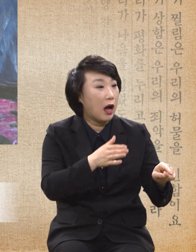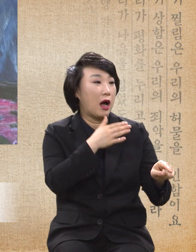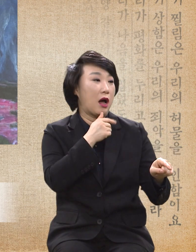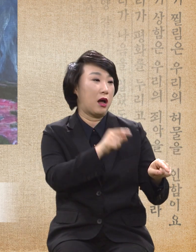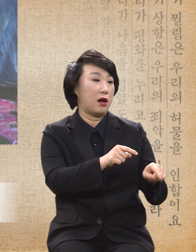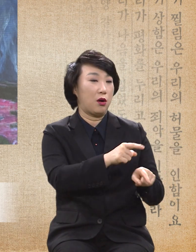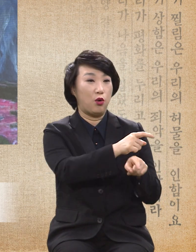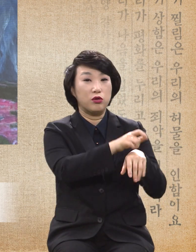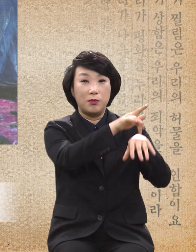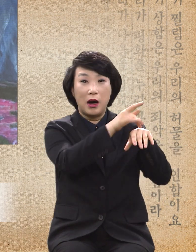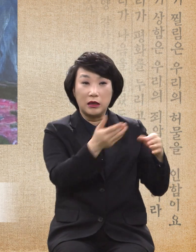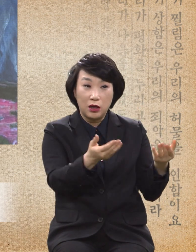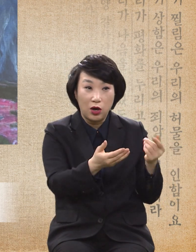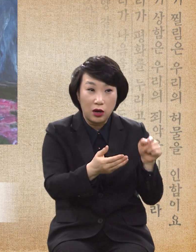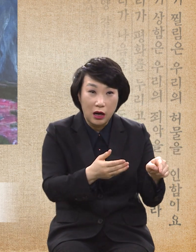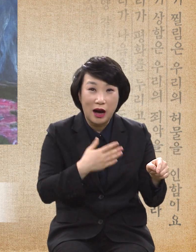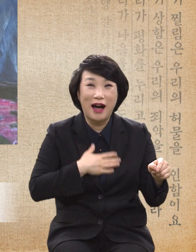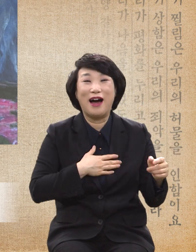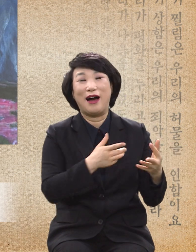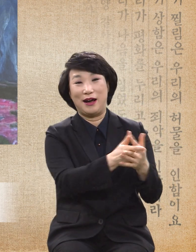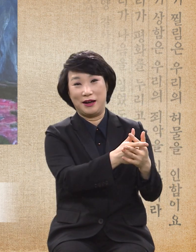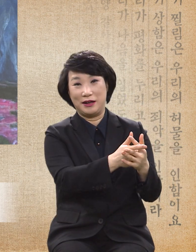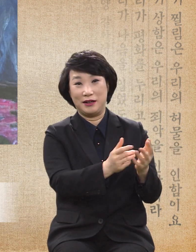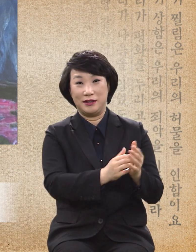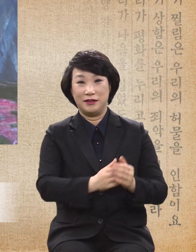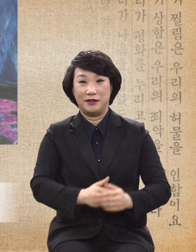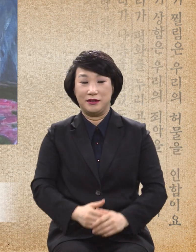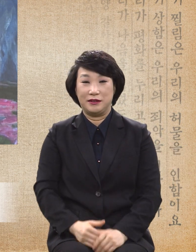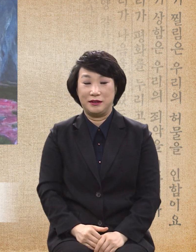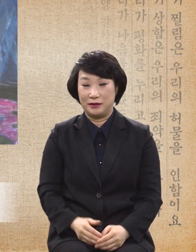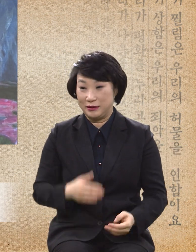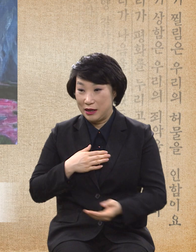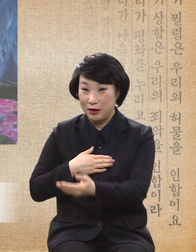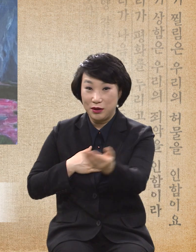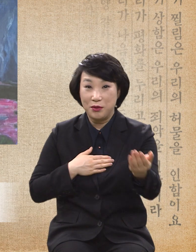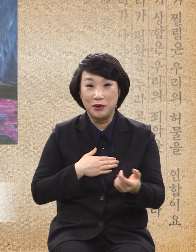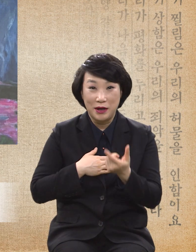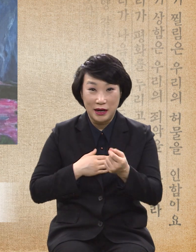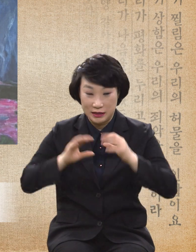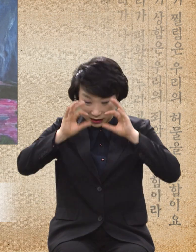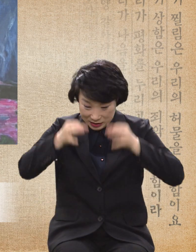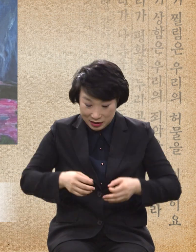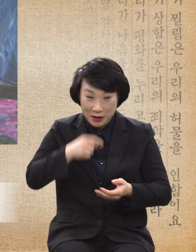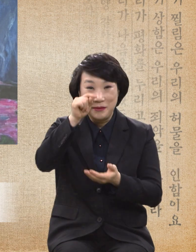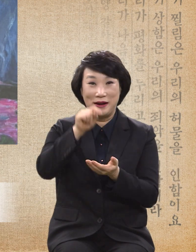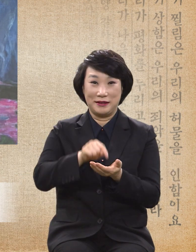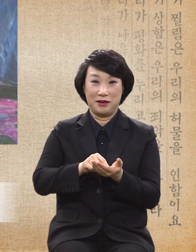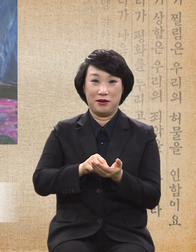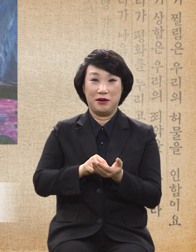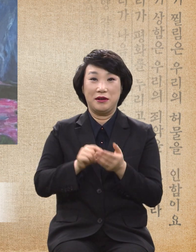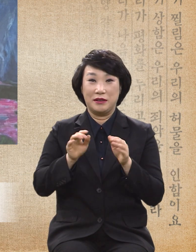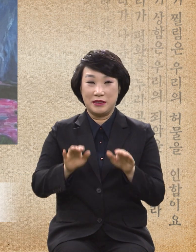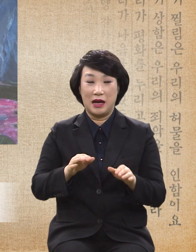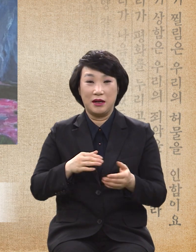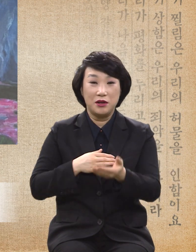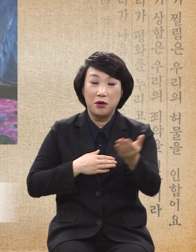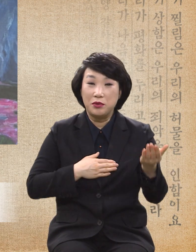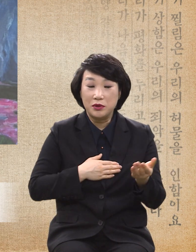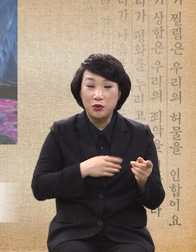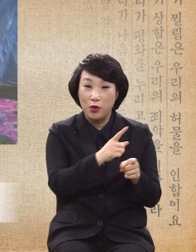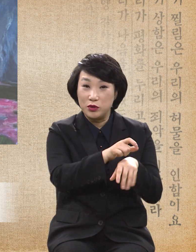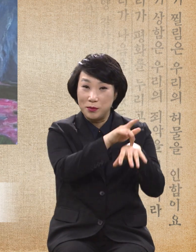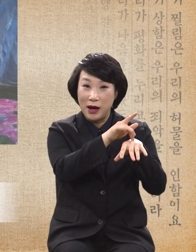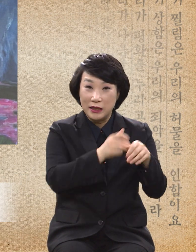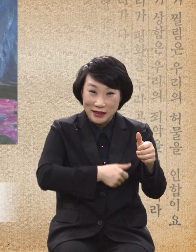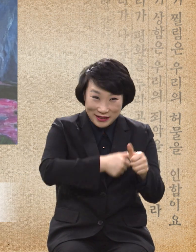마귀의 역사구나. 벌써 답이 그렇게 나와요. 여러분도 그렇게 나를 보고 발견하고 요놈을